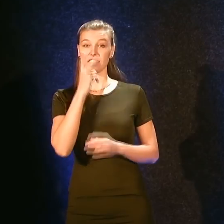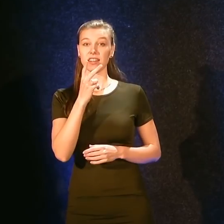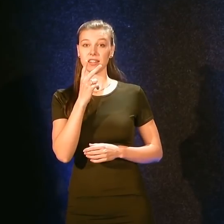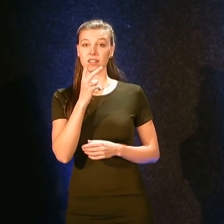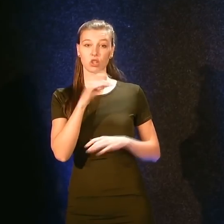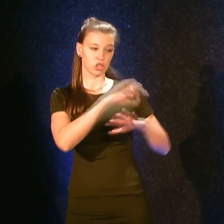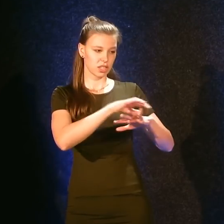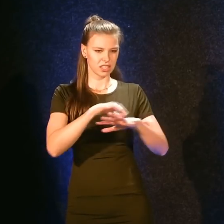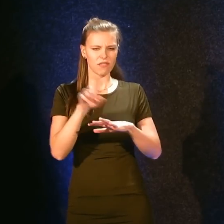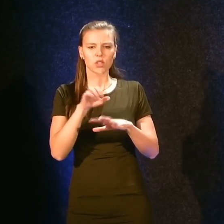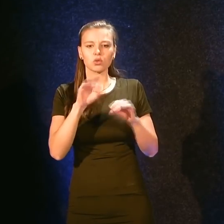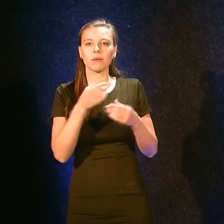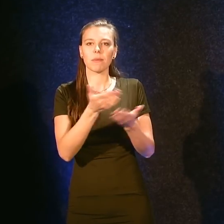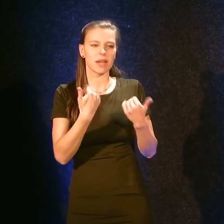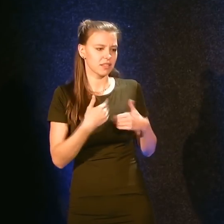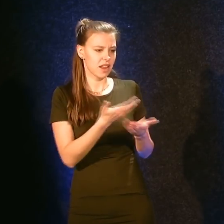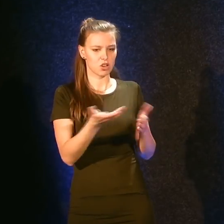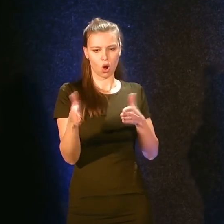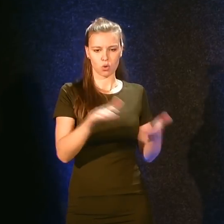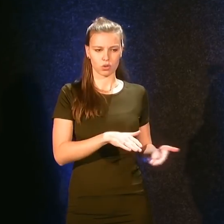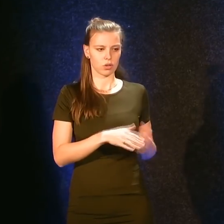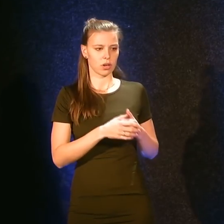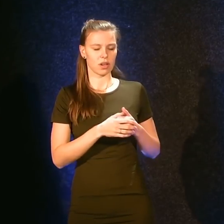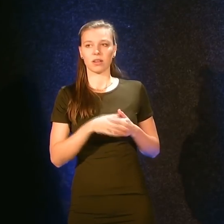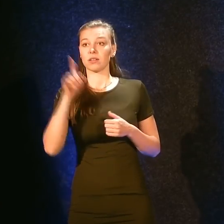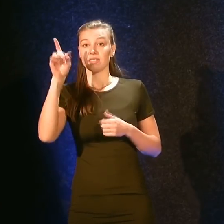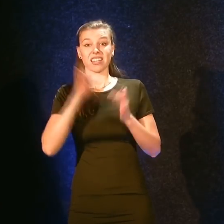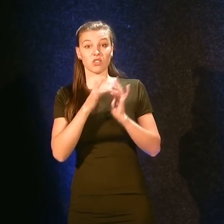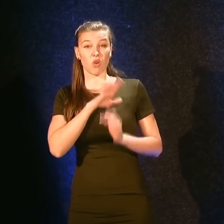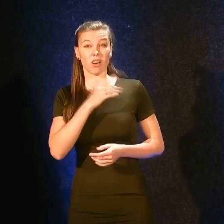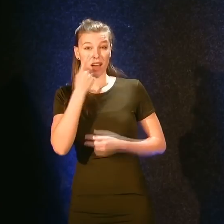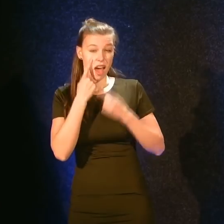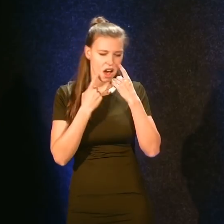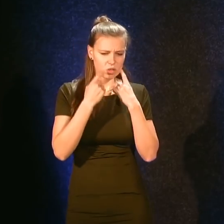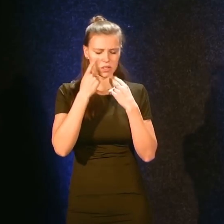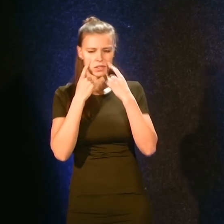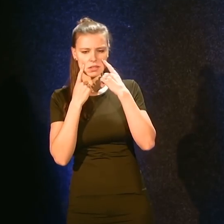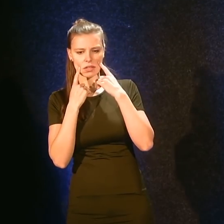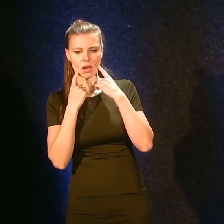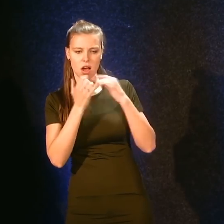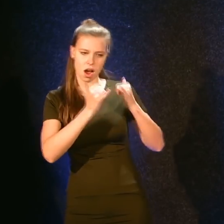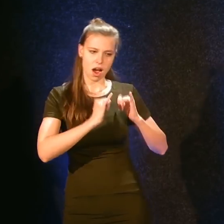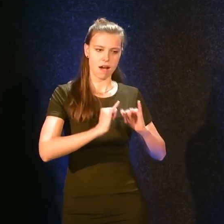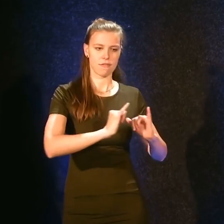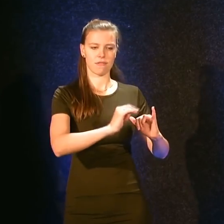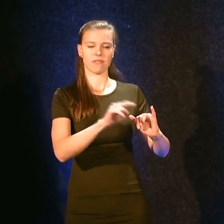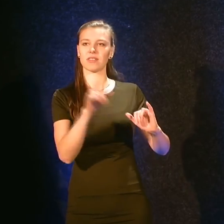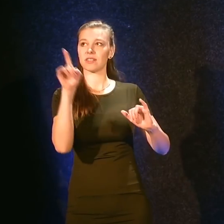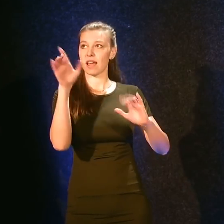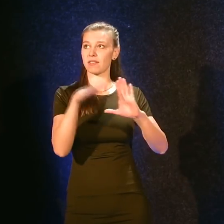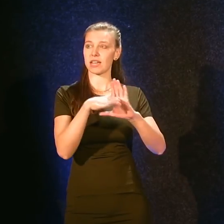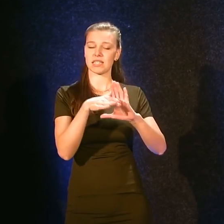met mensen. Wat dood doet met mensen. Heeft gehuild bij het graf van zijn vriend.